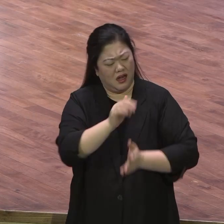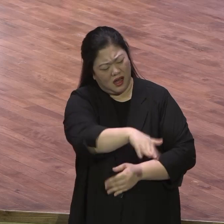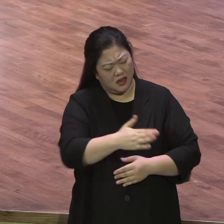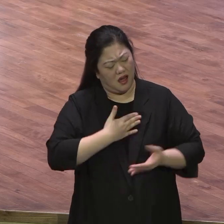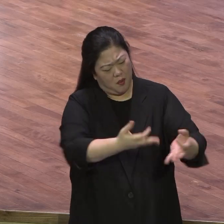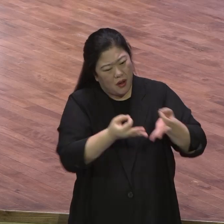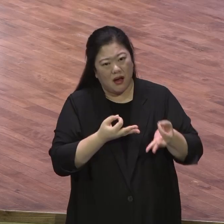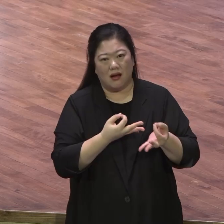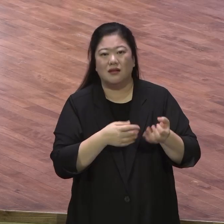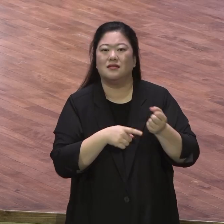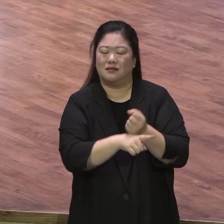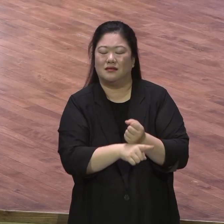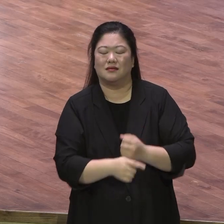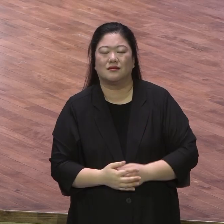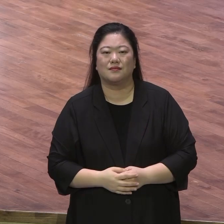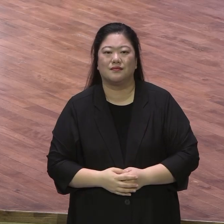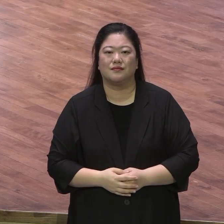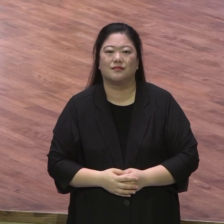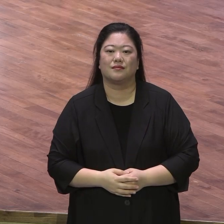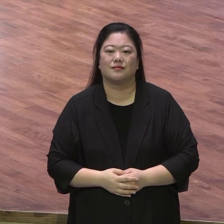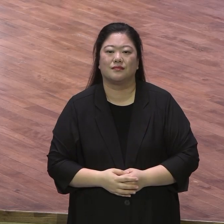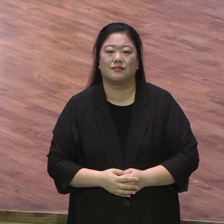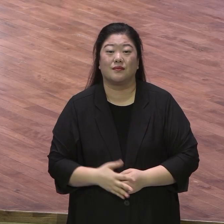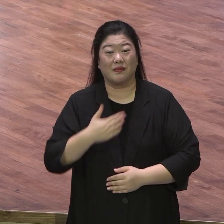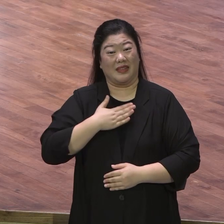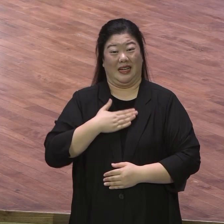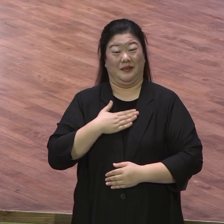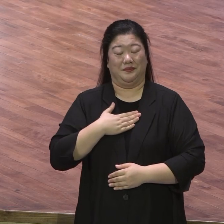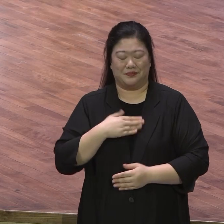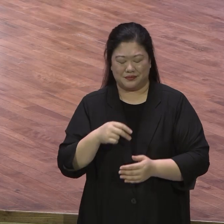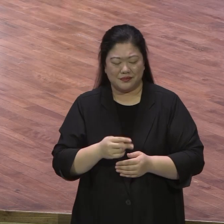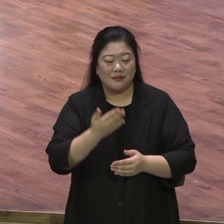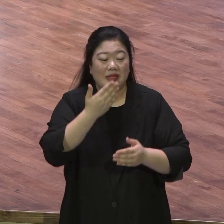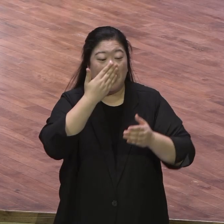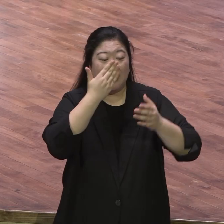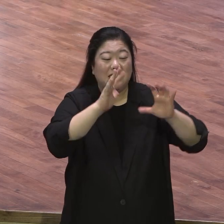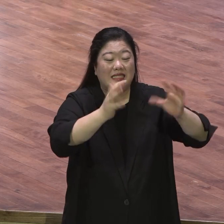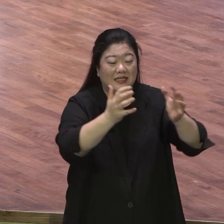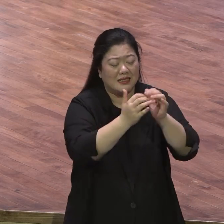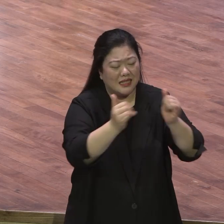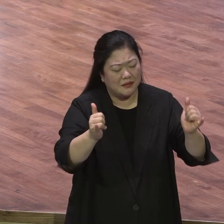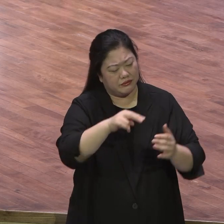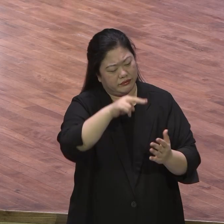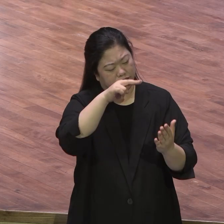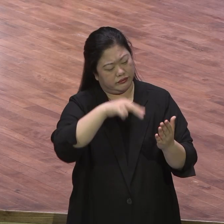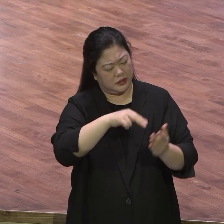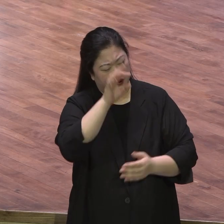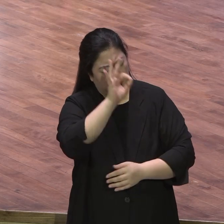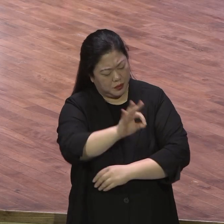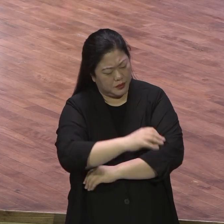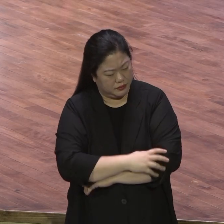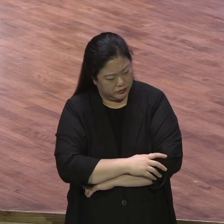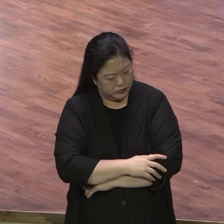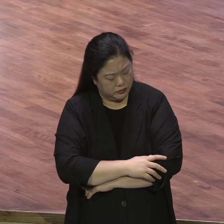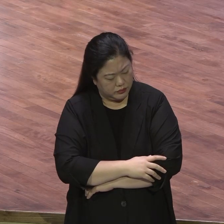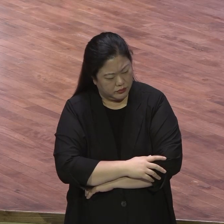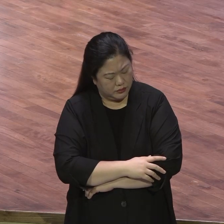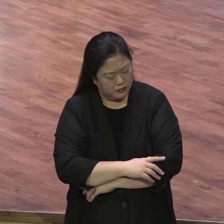제가 볼 때 이스라엘 백성들의 가장 큰 문제가 뭐냐? 가장 큰 문제. 은약괴